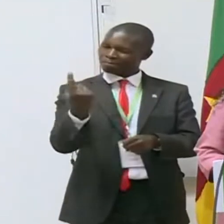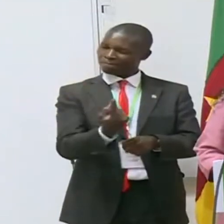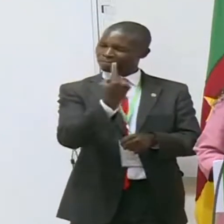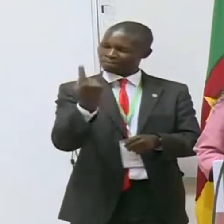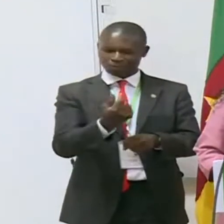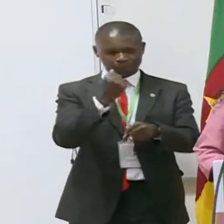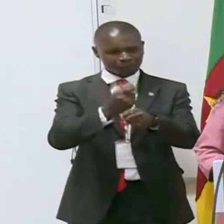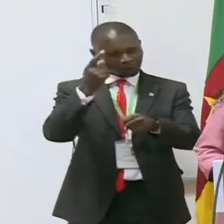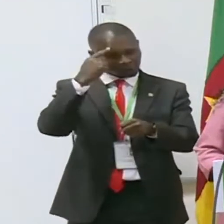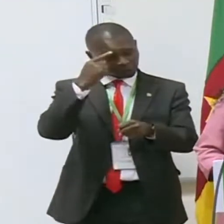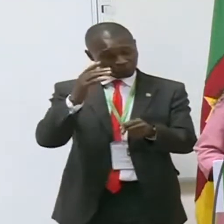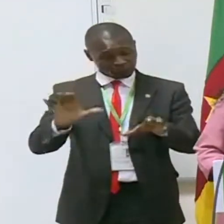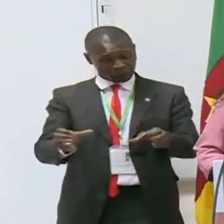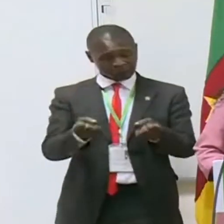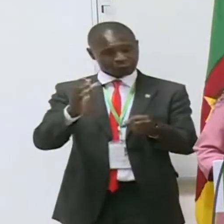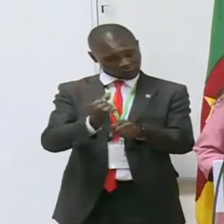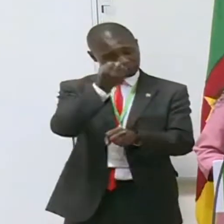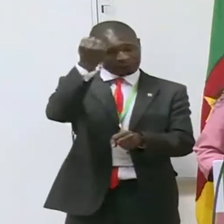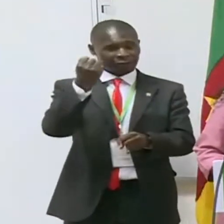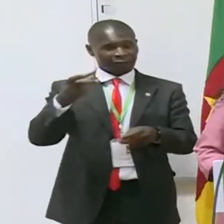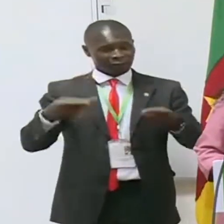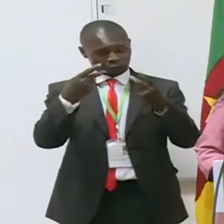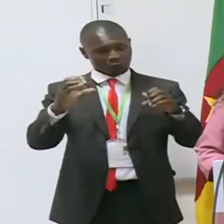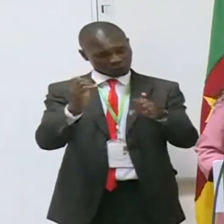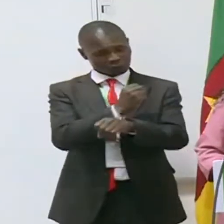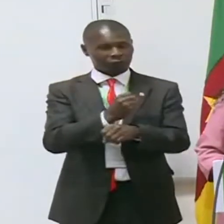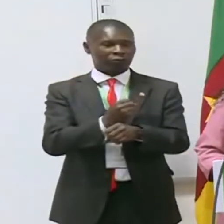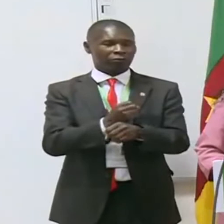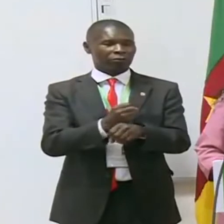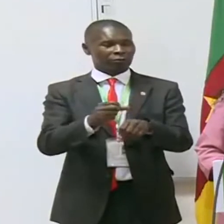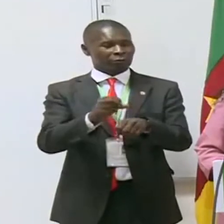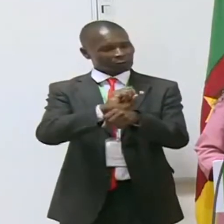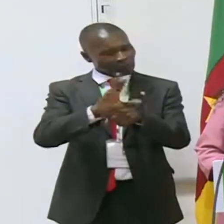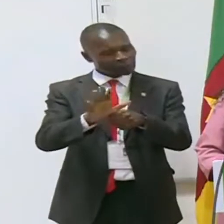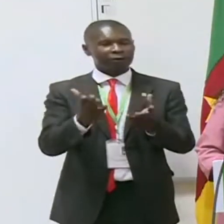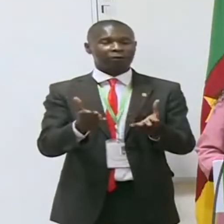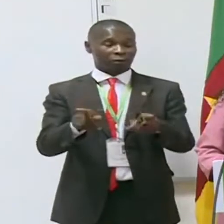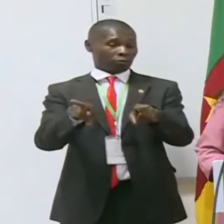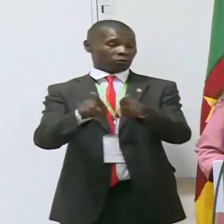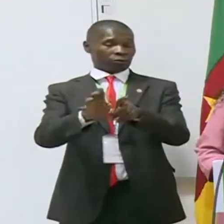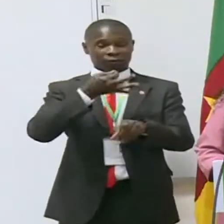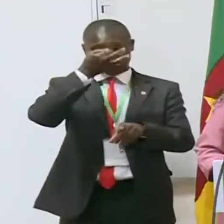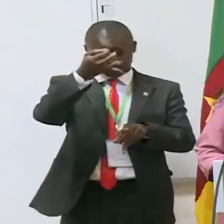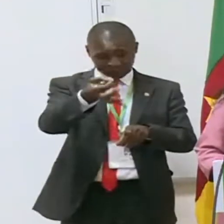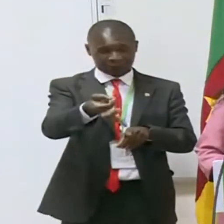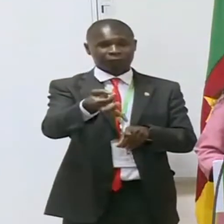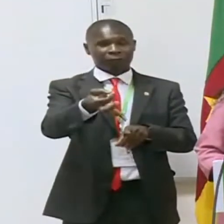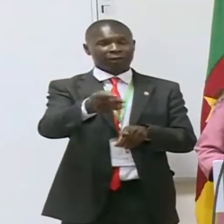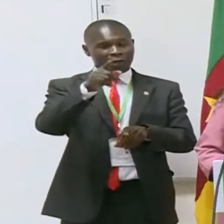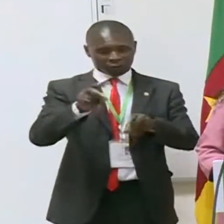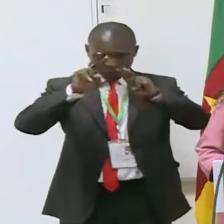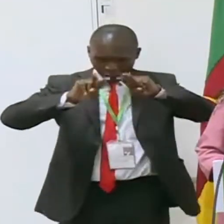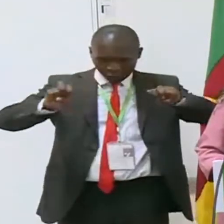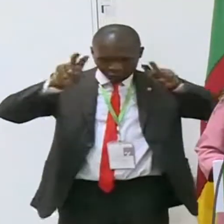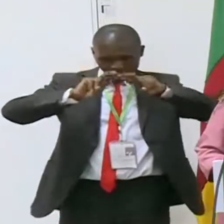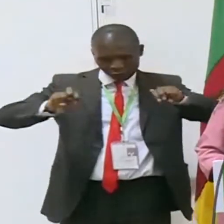éprouvées. Je puisse vous assurer que nos équipes ne lâchent pas prise et continuent à œuvrer